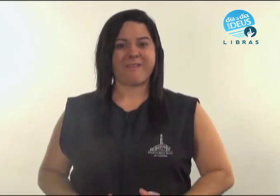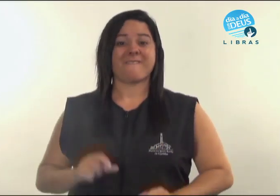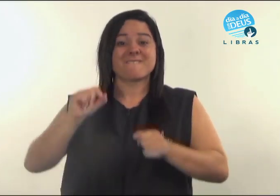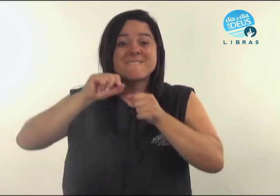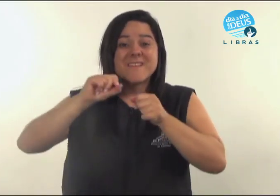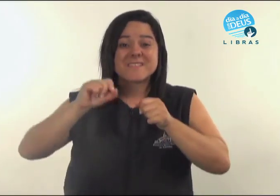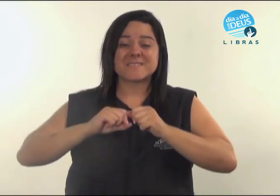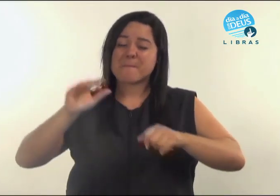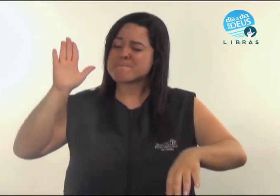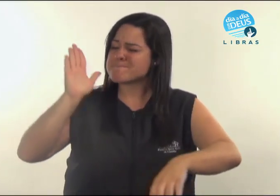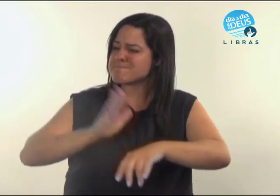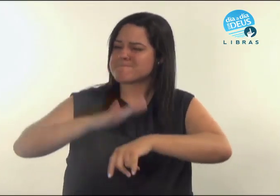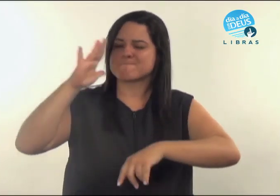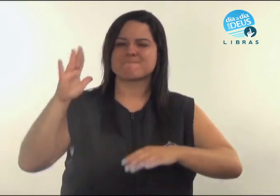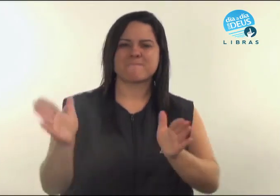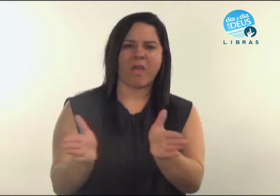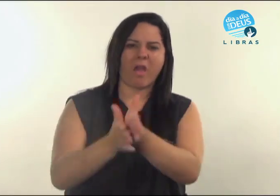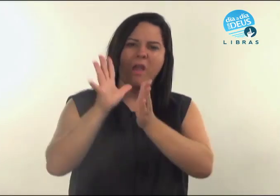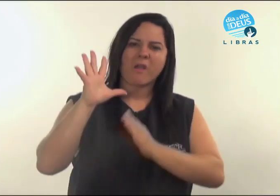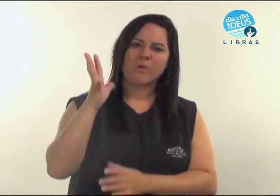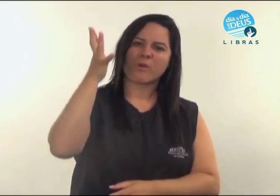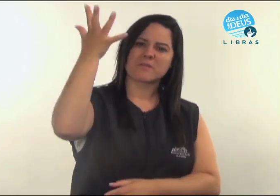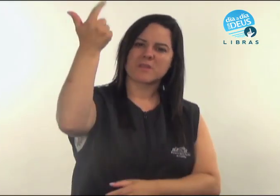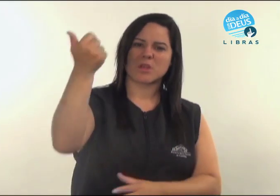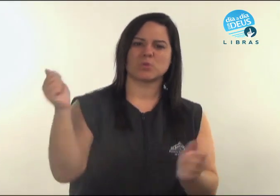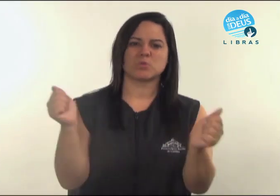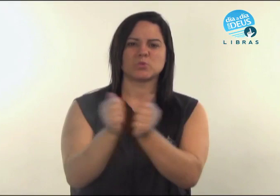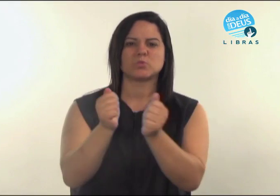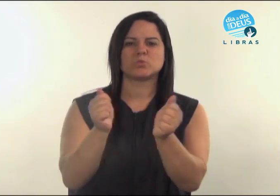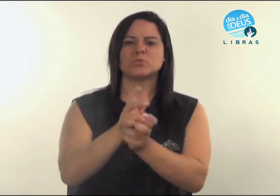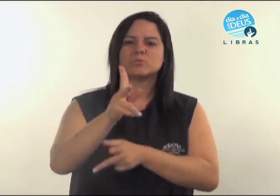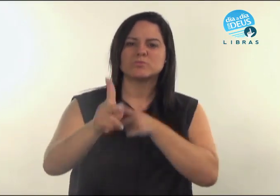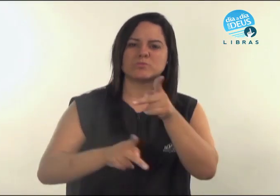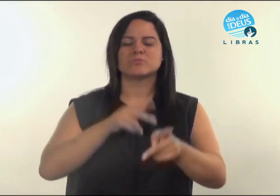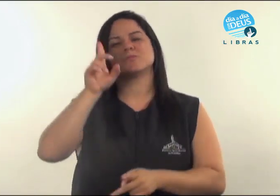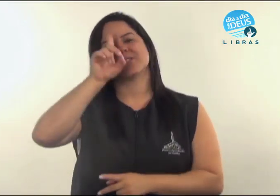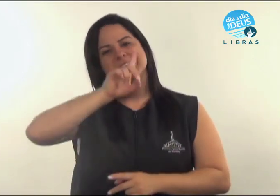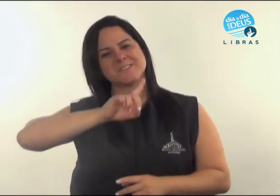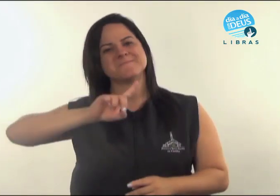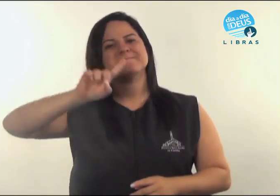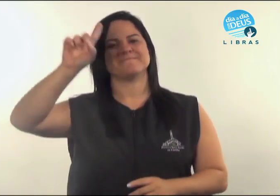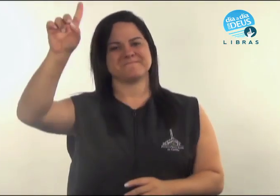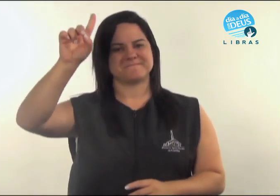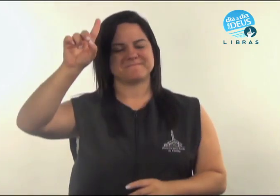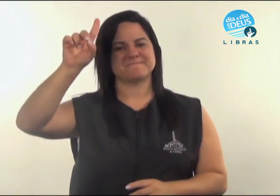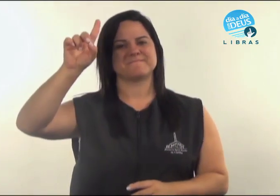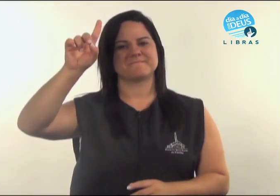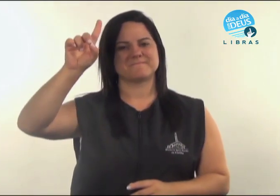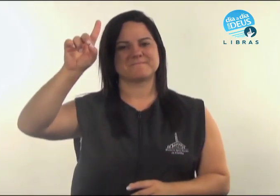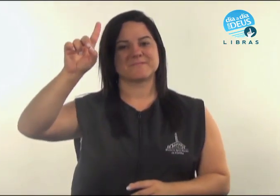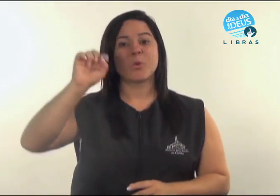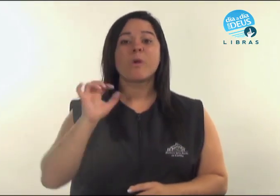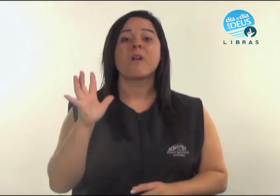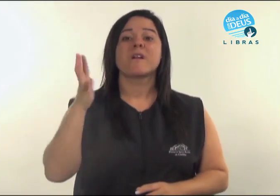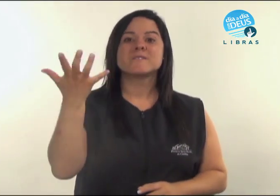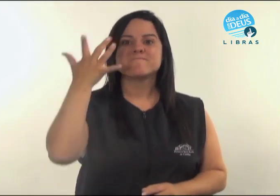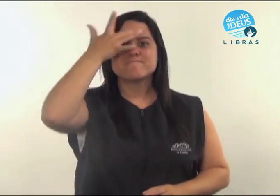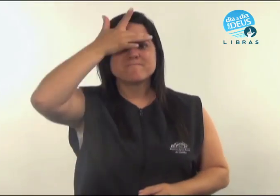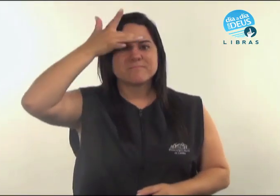que milagres ainda maiores continuassem a ocorrer no meio do povo de Deus, a ponto